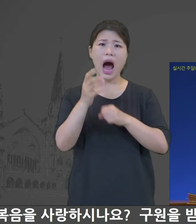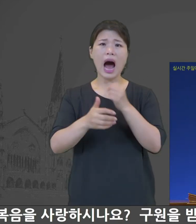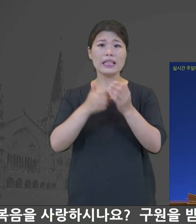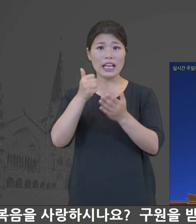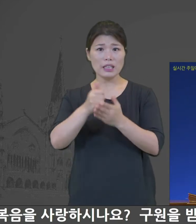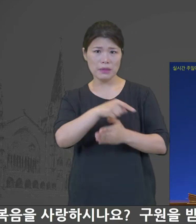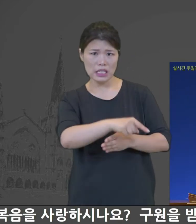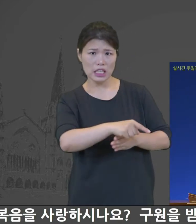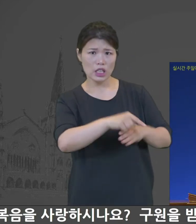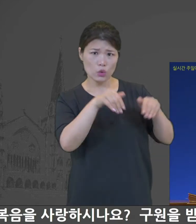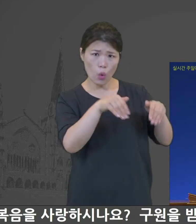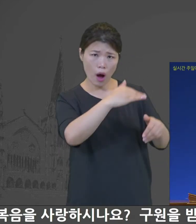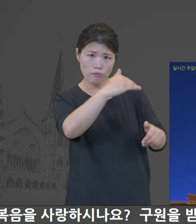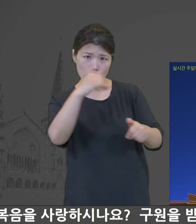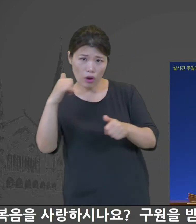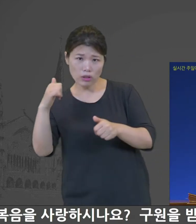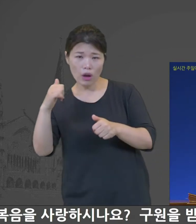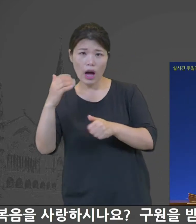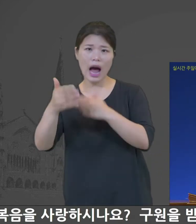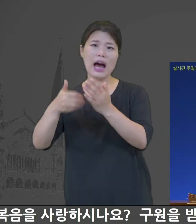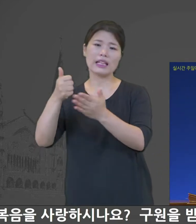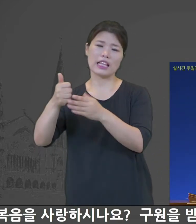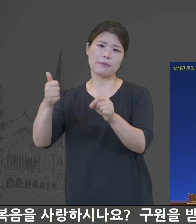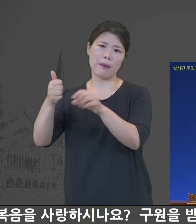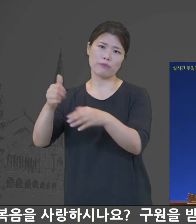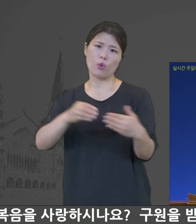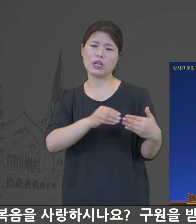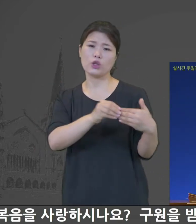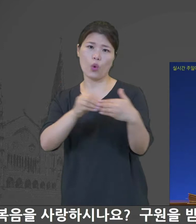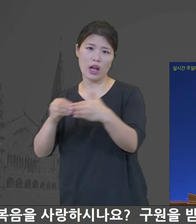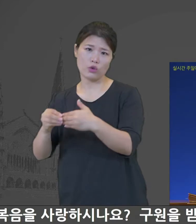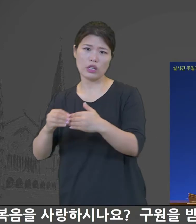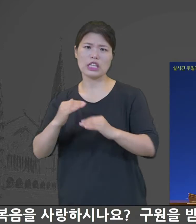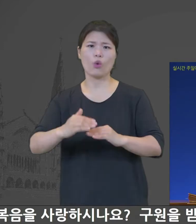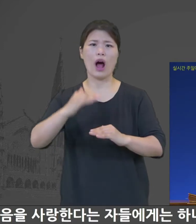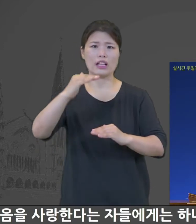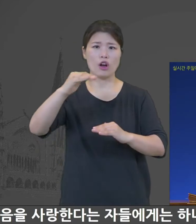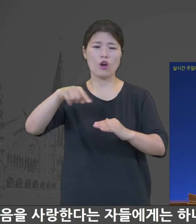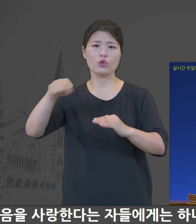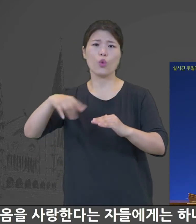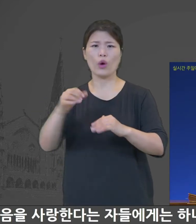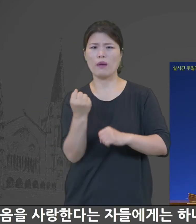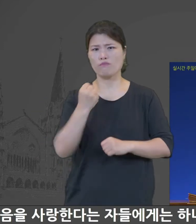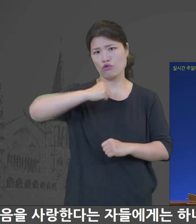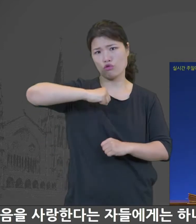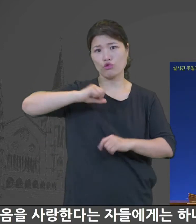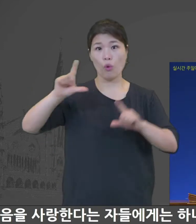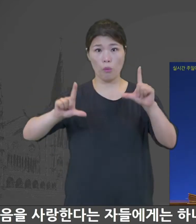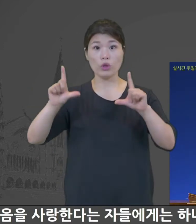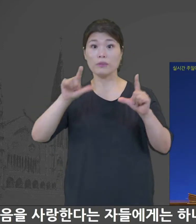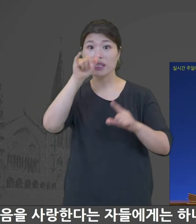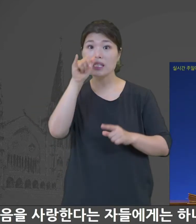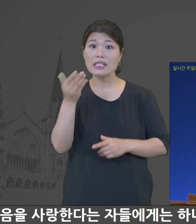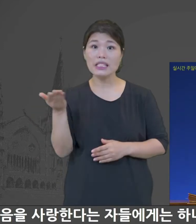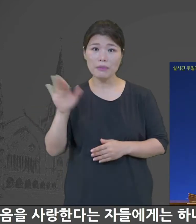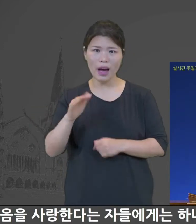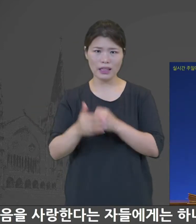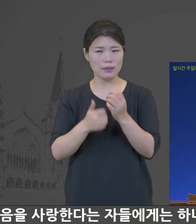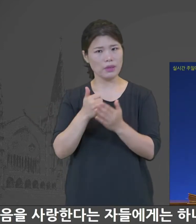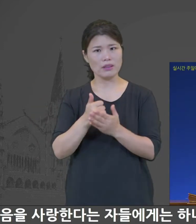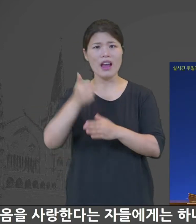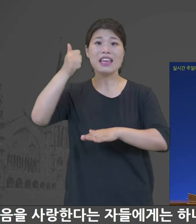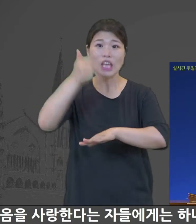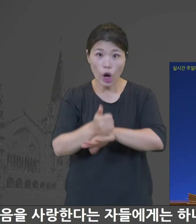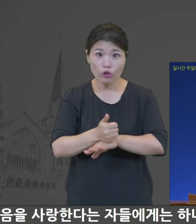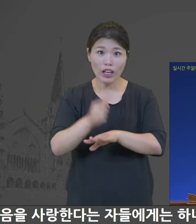불러서 하나님 앞으로 인도하시고, 그 과정 속에 여러 가지 불순종의 모습들이 있지만 하나님께서 결국은